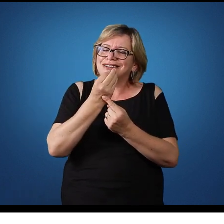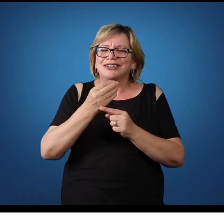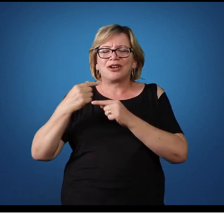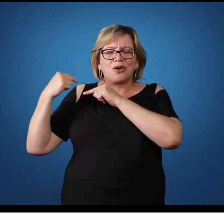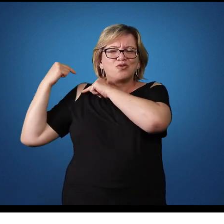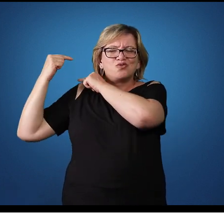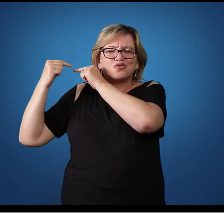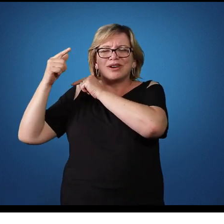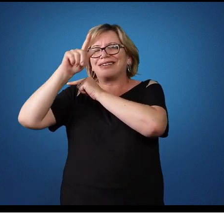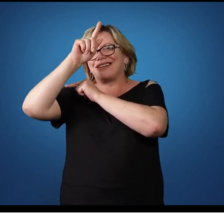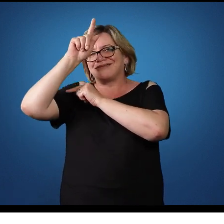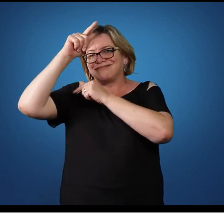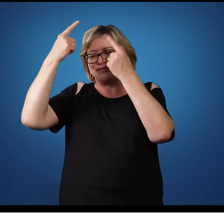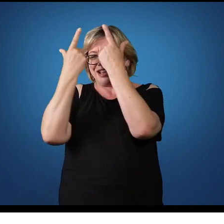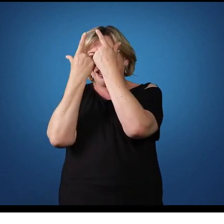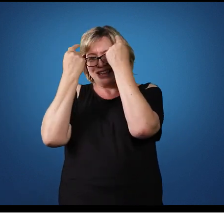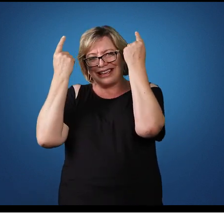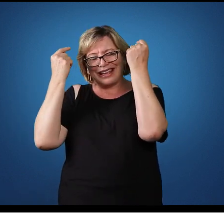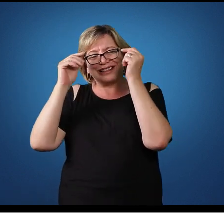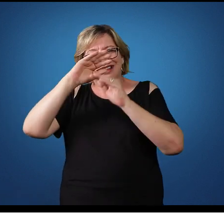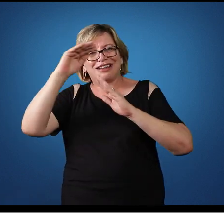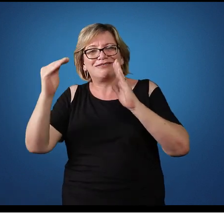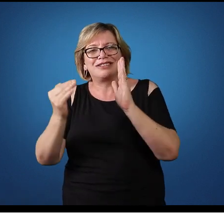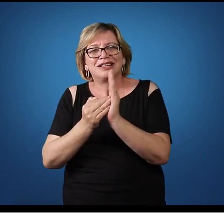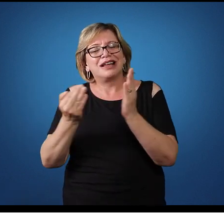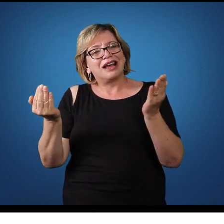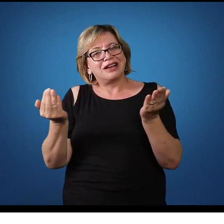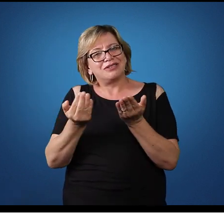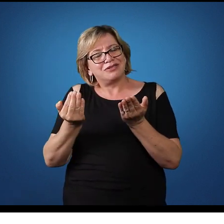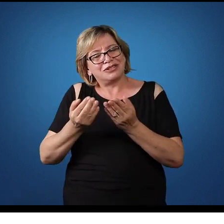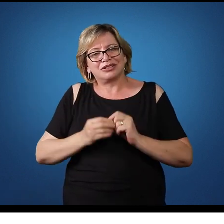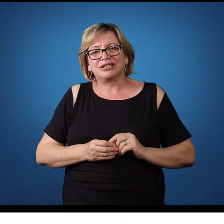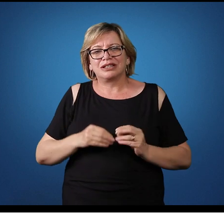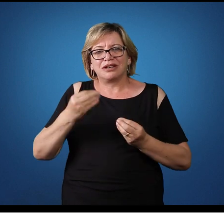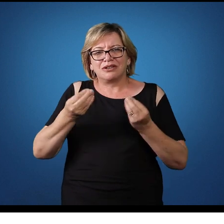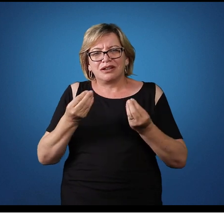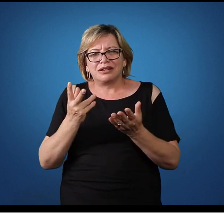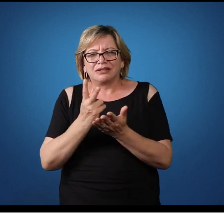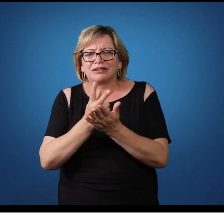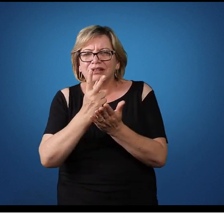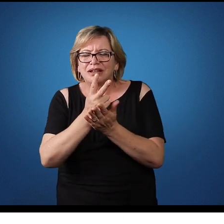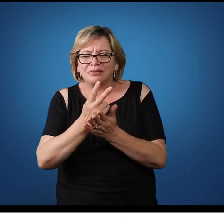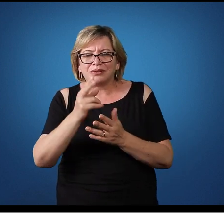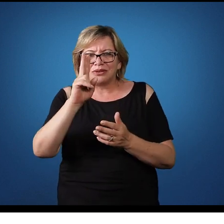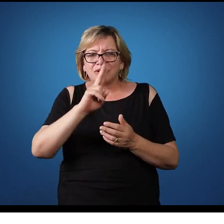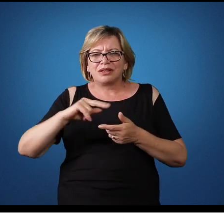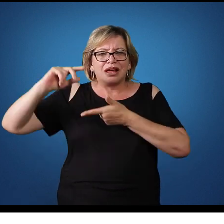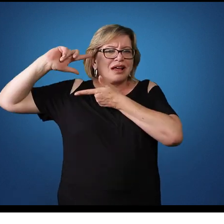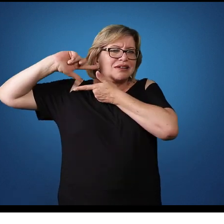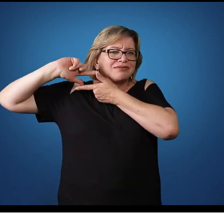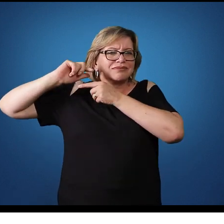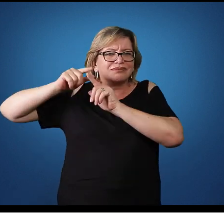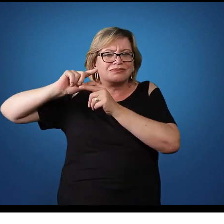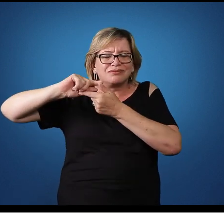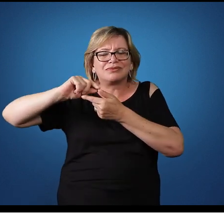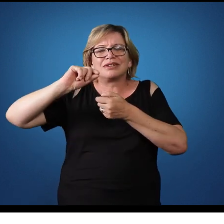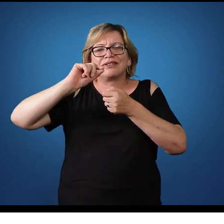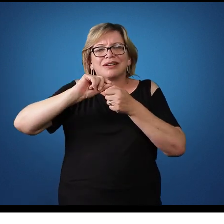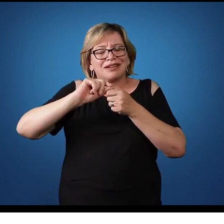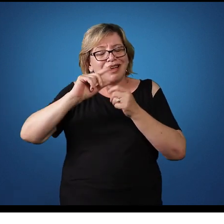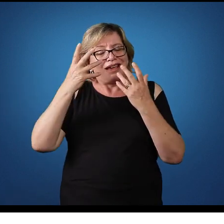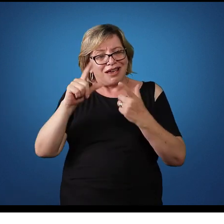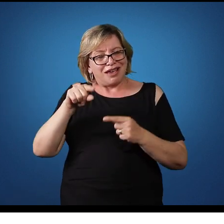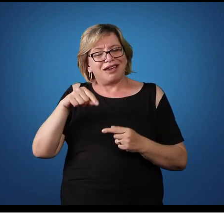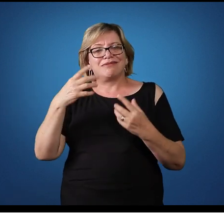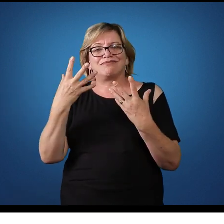até hoje. E é essa continuidade, é esse inserir-se em uma tradição que faria com que alguma coisa pudesse ser